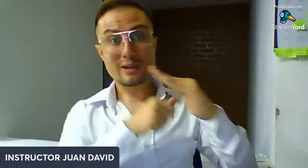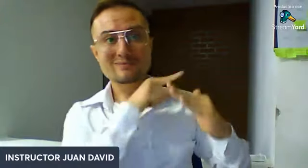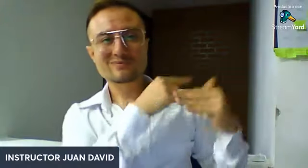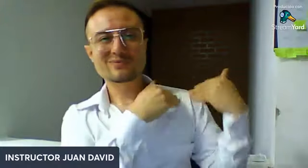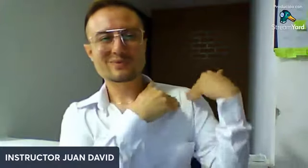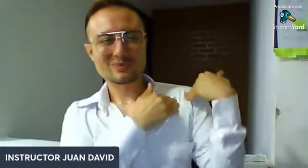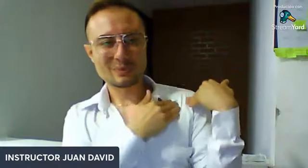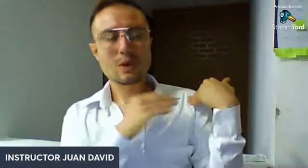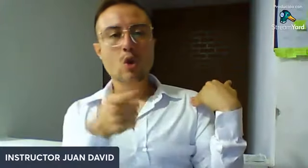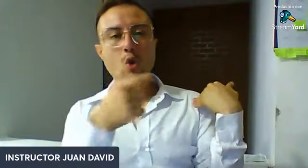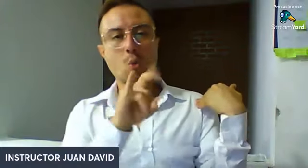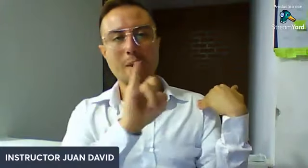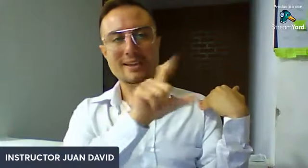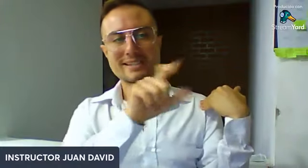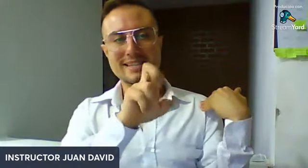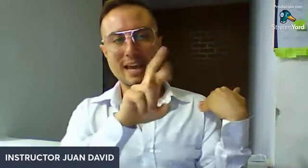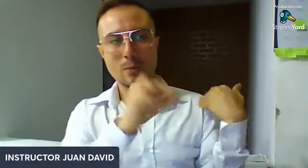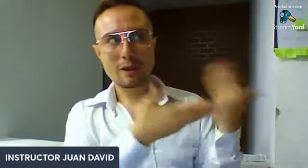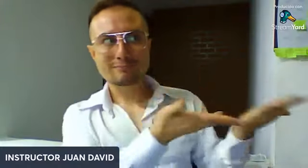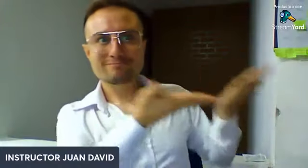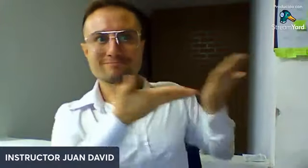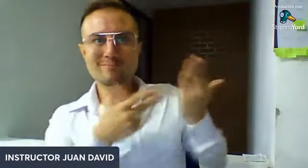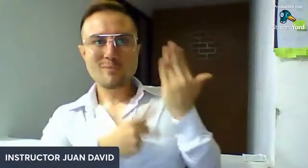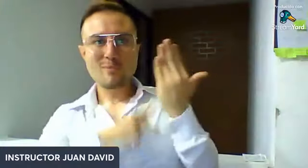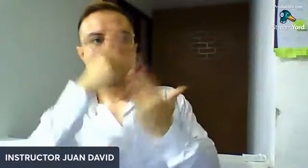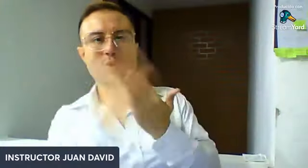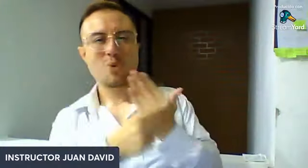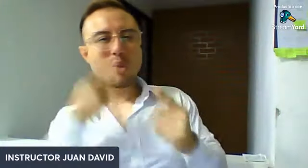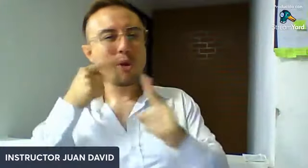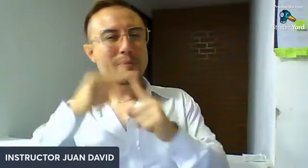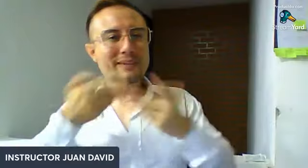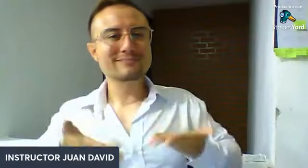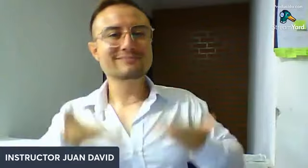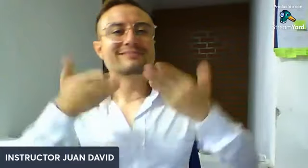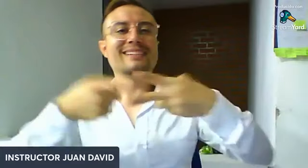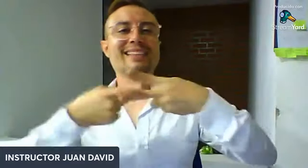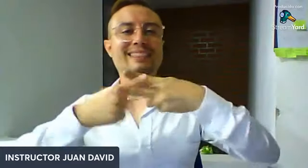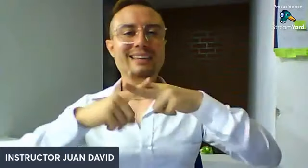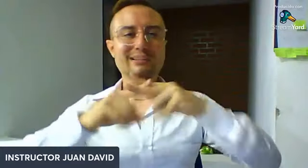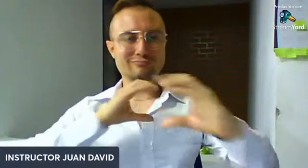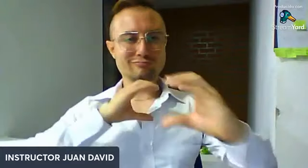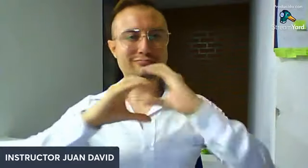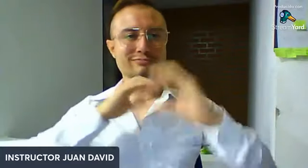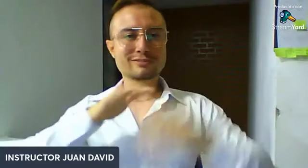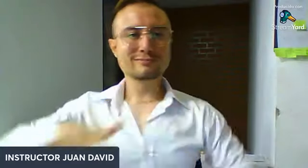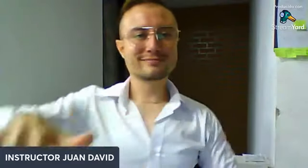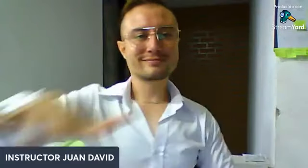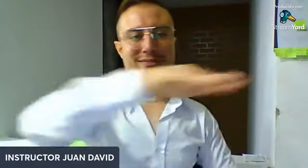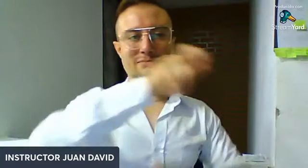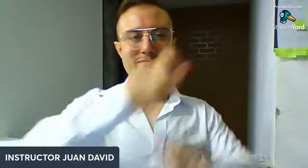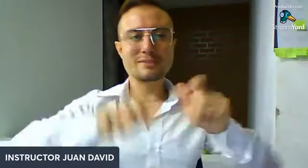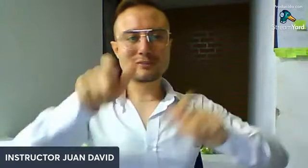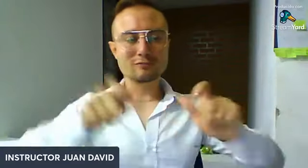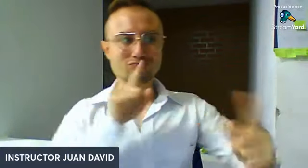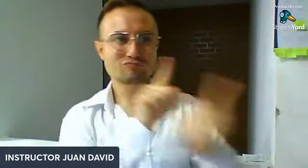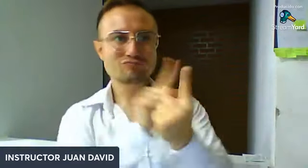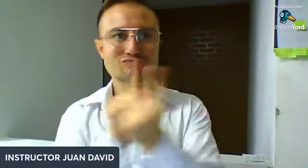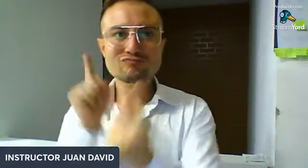internacional y pues gracias también a la Casa Museo Guillermo León Valencia, que es la que a través del Ministerio de Cultura nos brinda